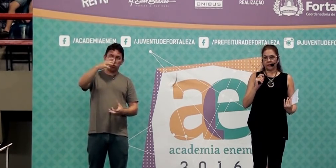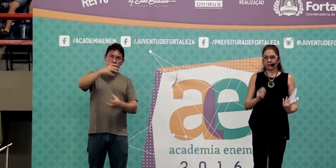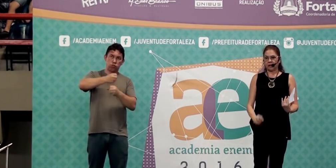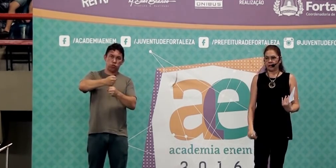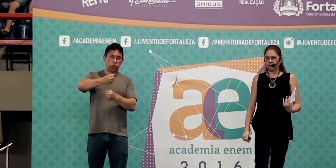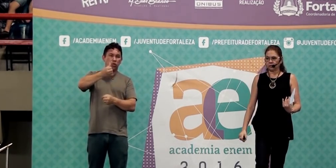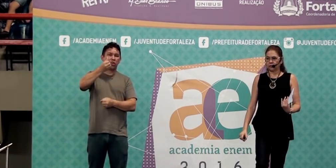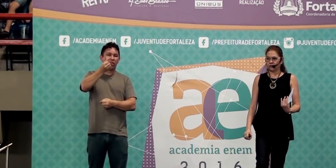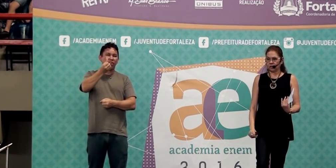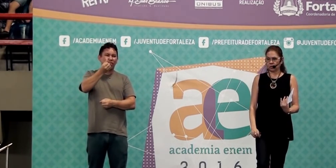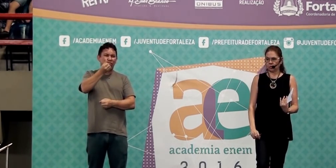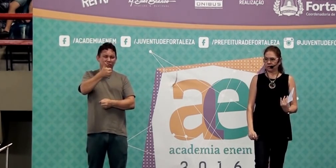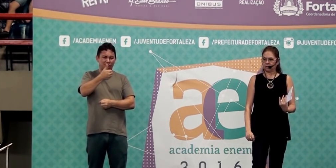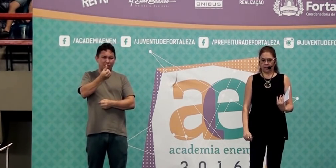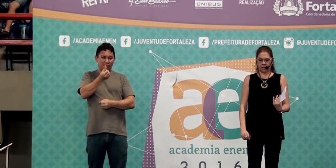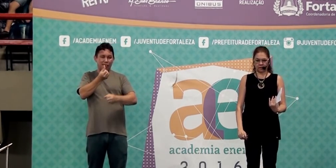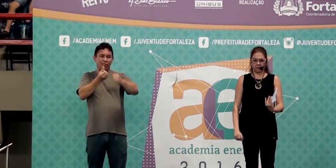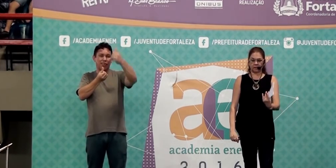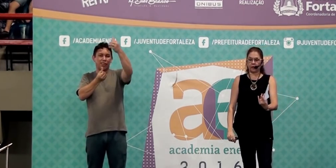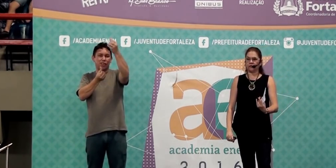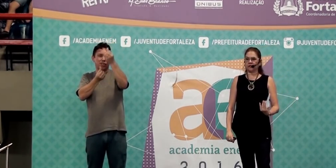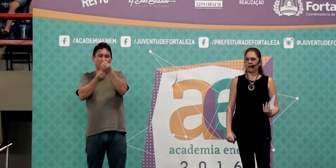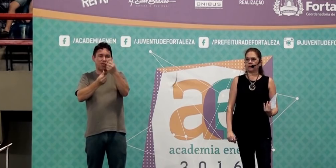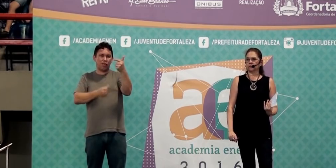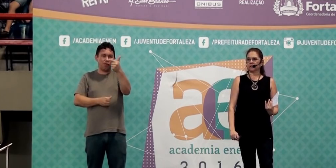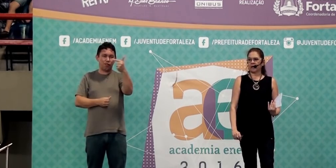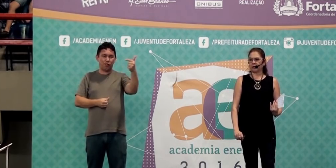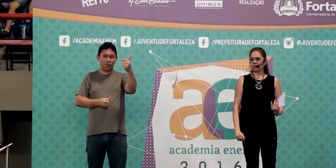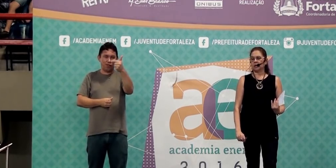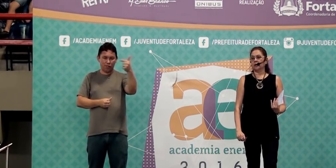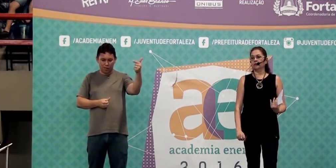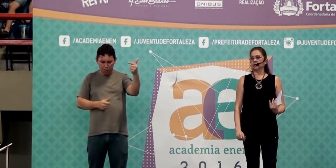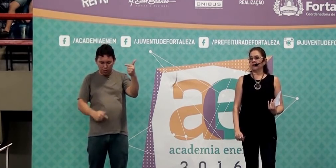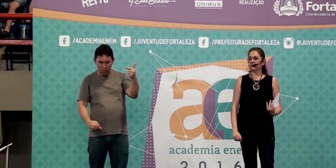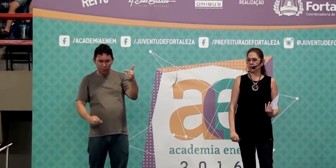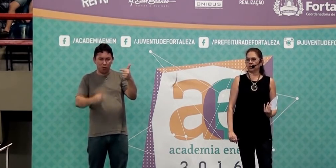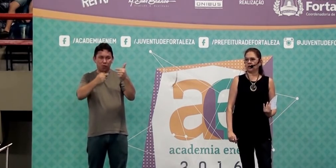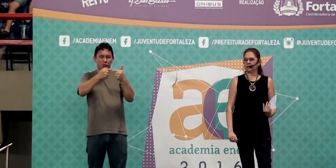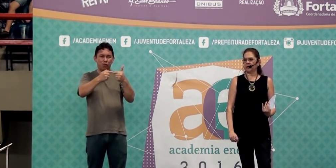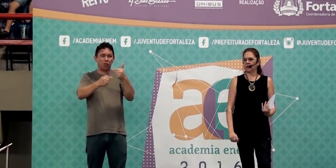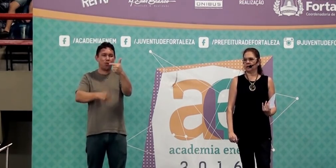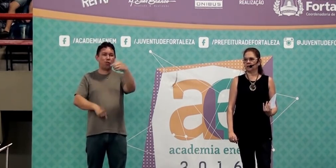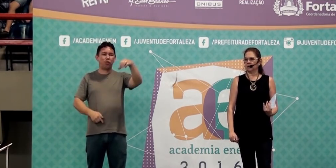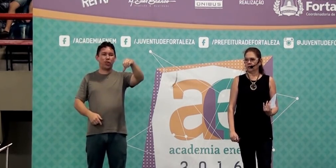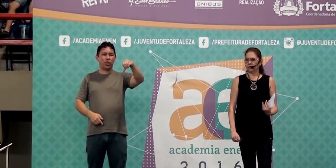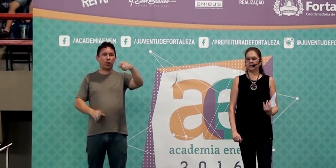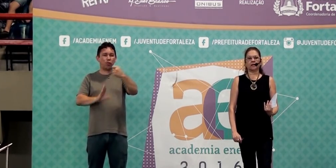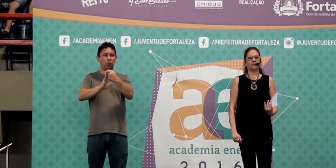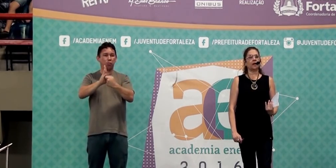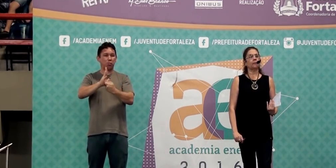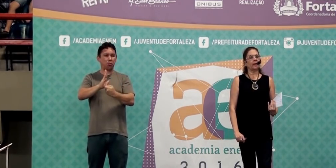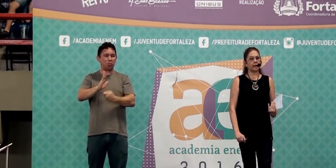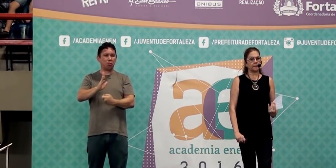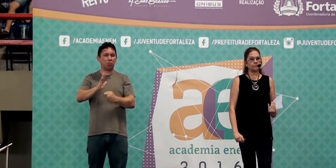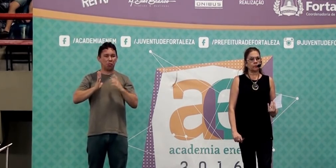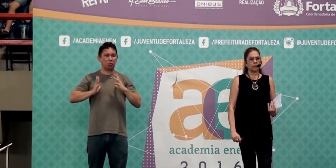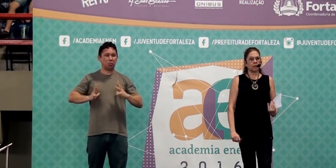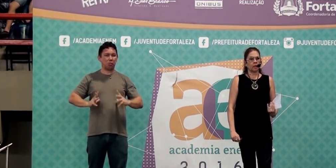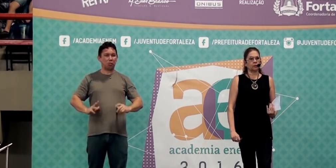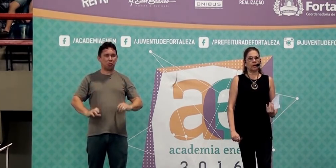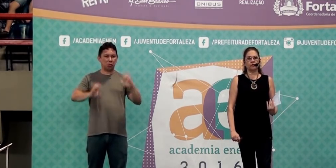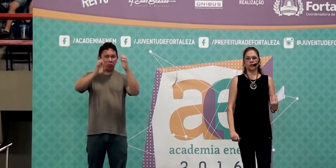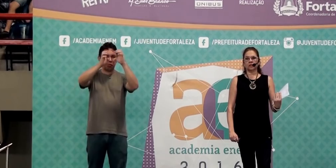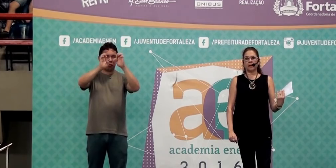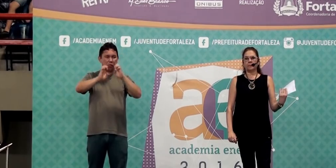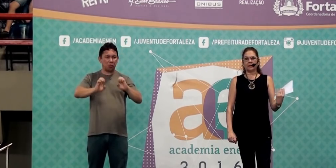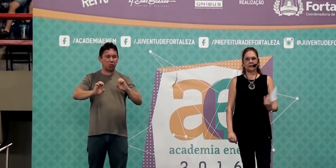16 com mais 6. Eu tenho 22 linhas. E se eu fizer com 7, eu vou ter 29 linhas. Eu vou escrever bem.